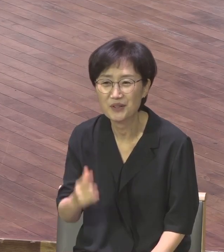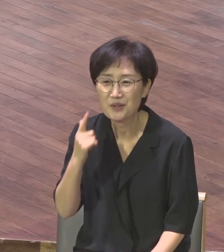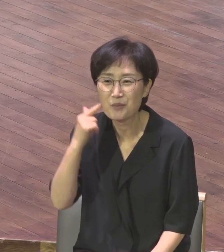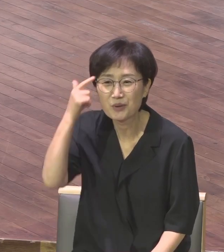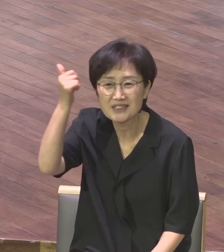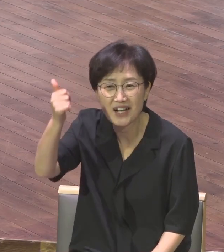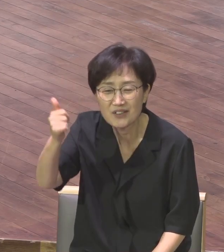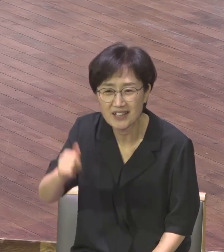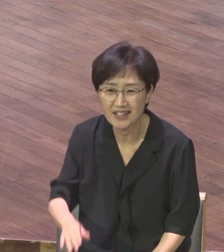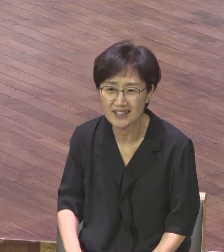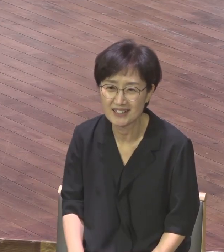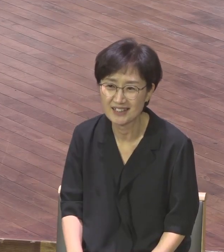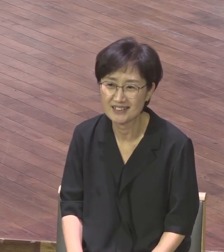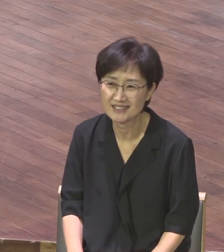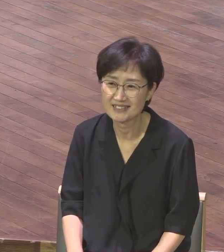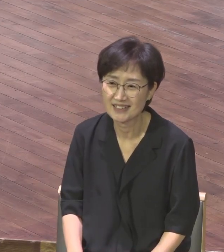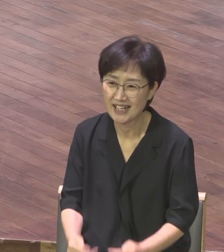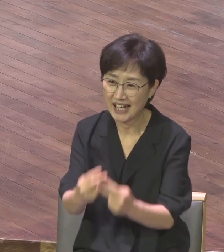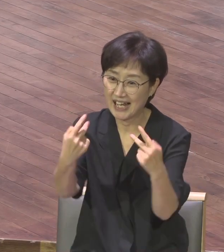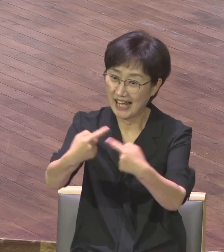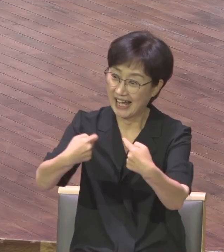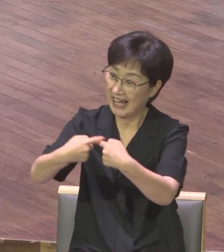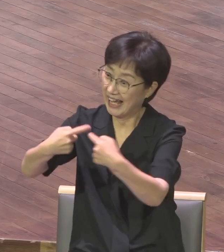목사는요, 도모의 고기요, 그냥.